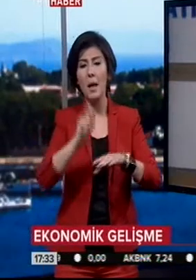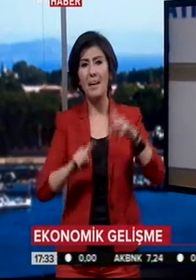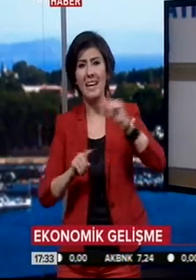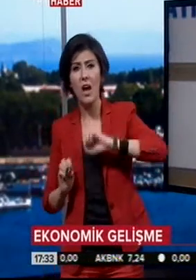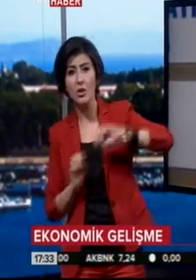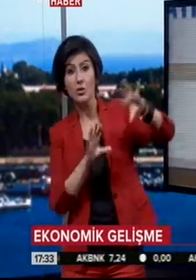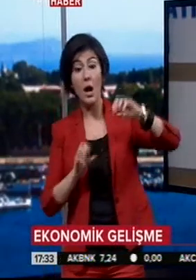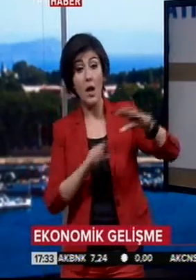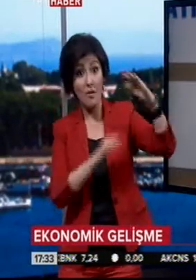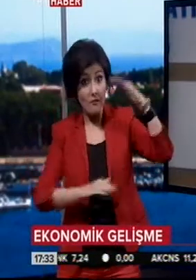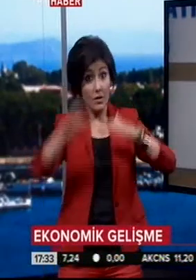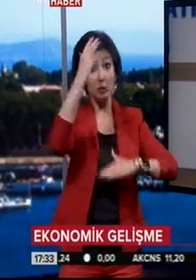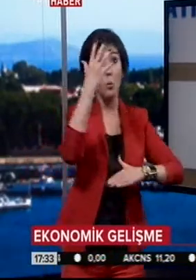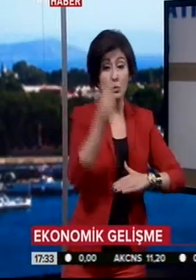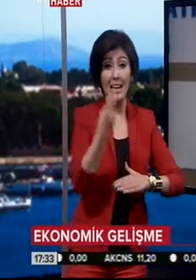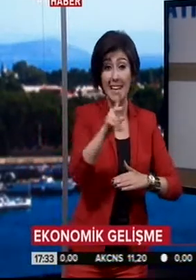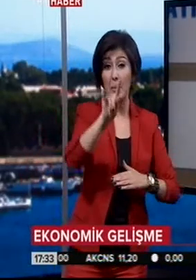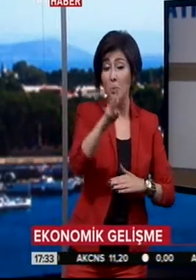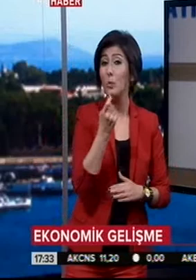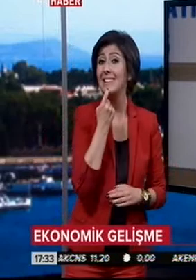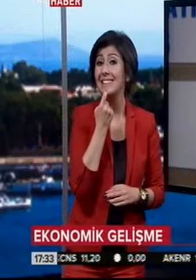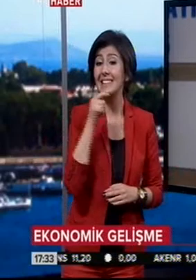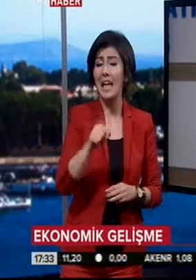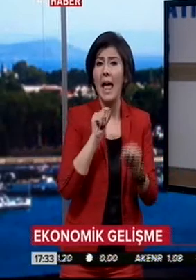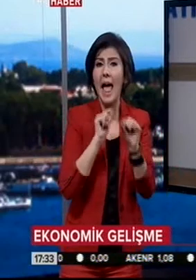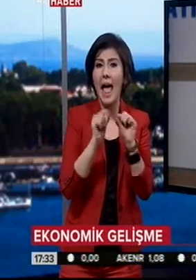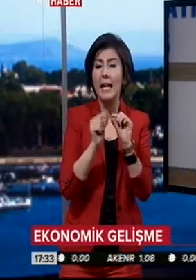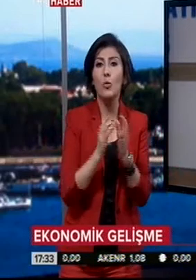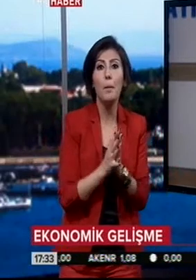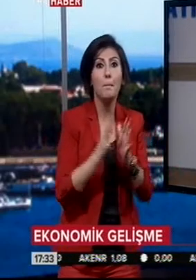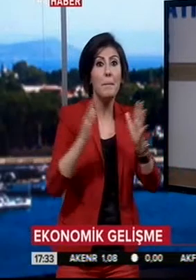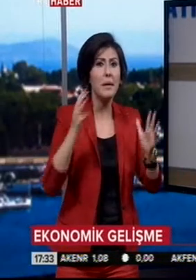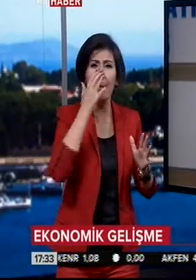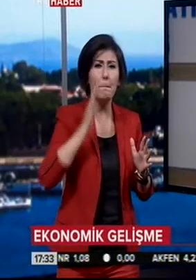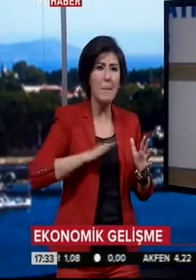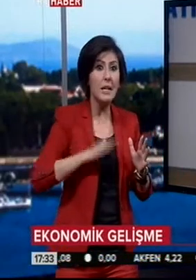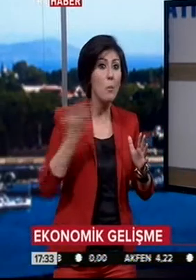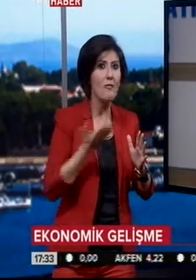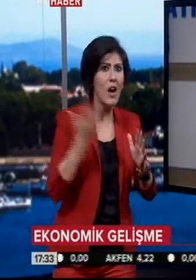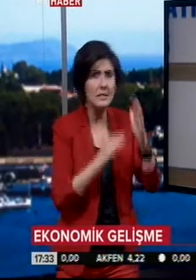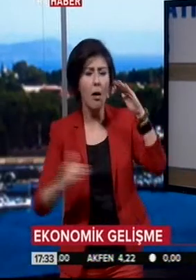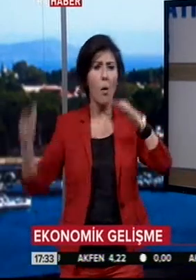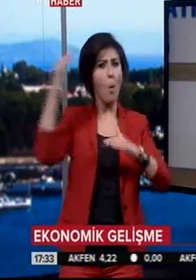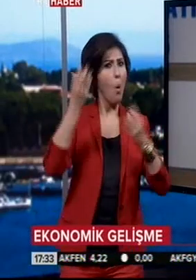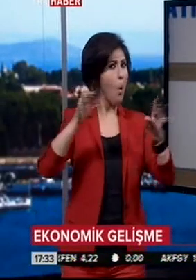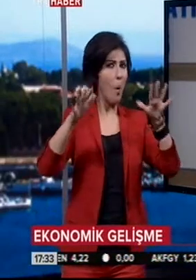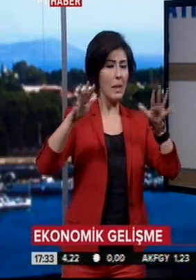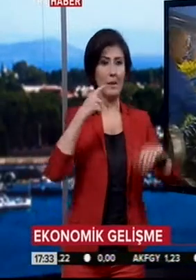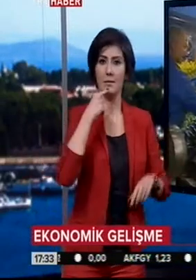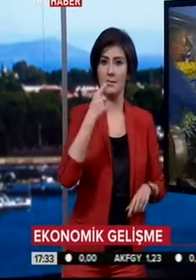ihracat yüksek seyrederse 2014 yılında ekonomik büyümenin beklenenin üzerinde olabileceğini de söyledi.